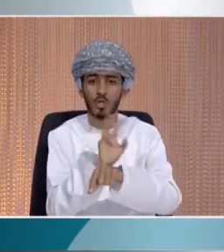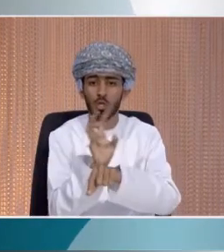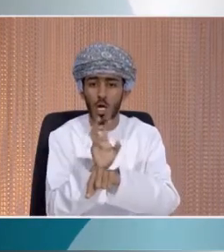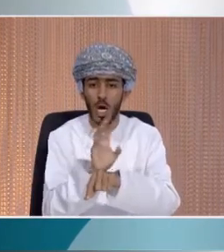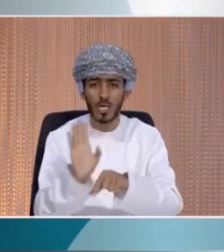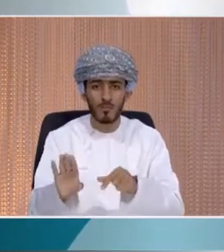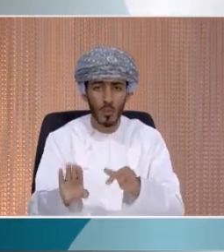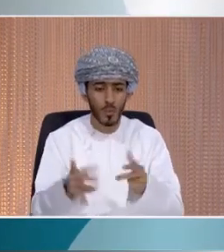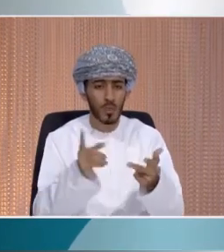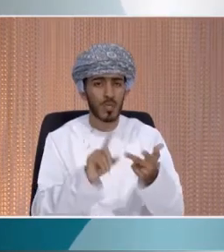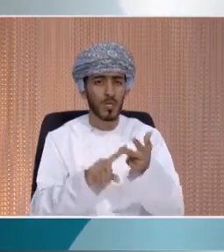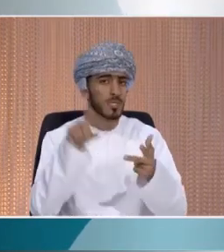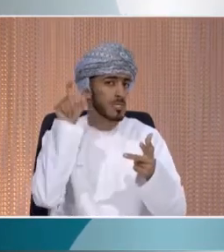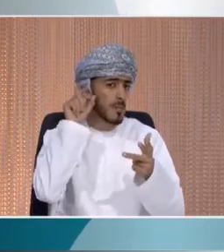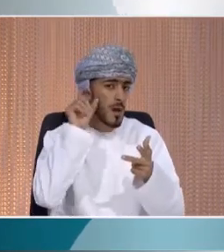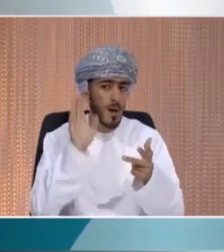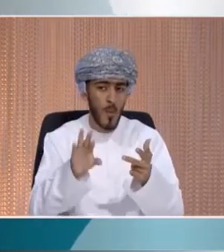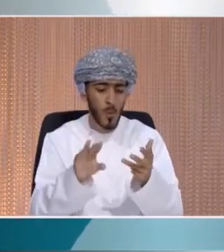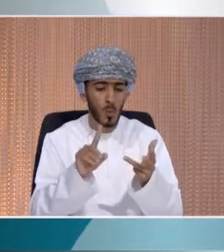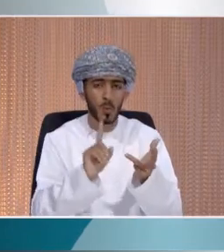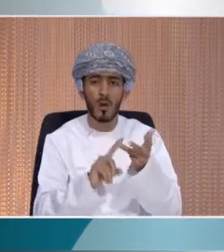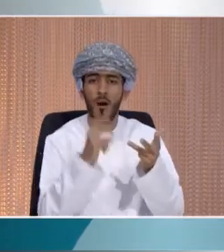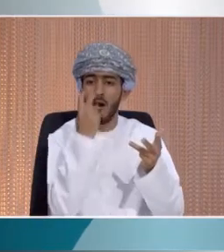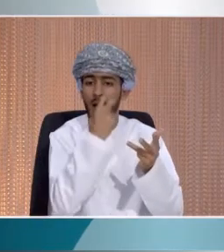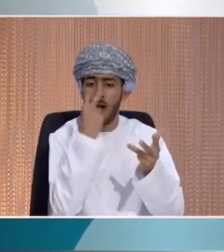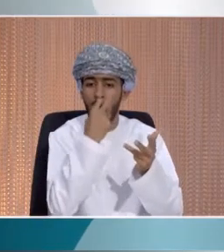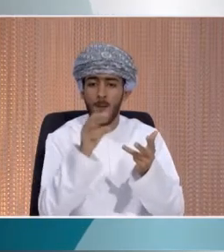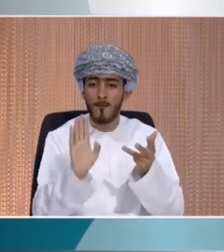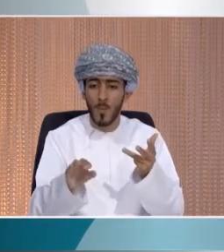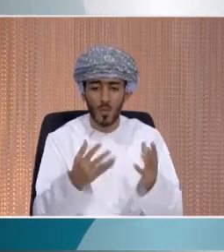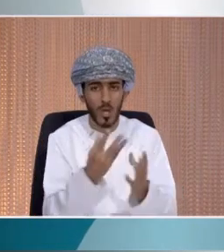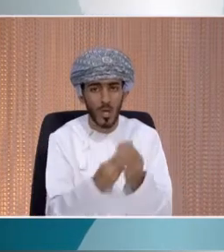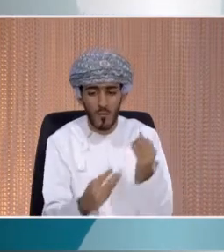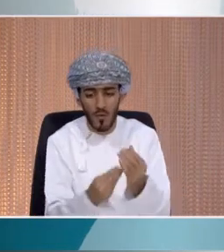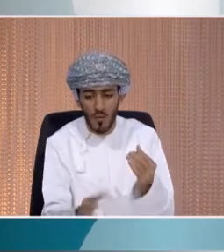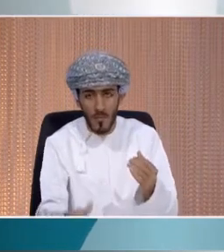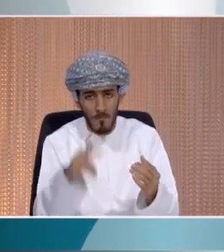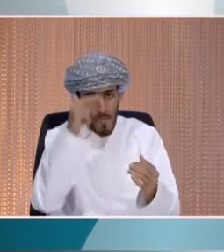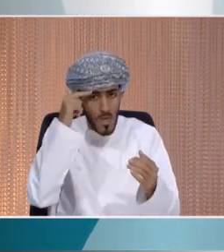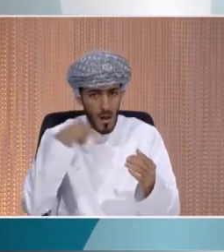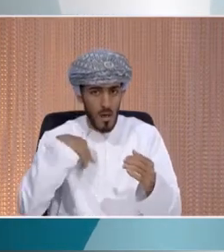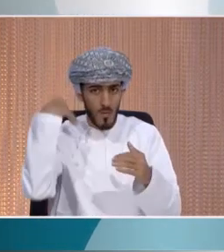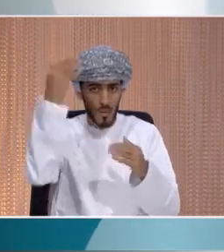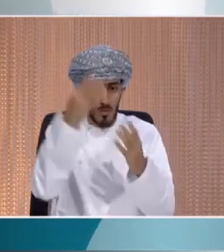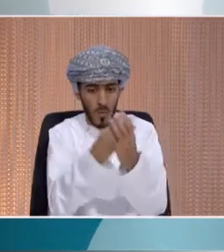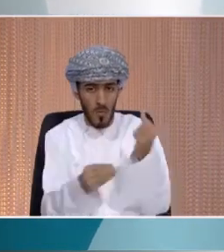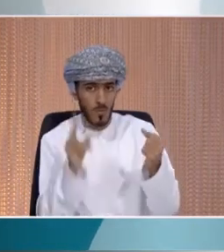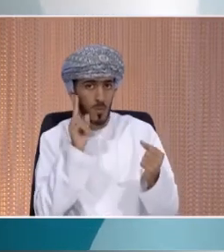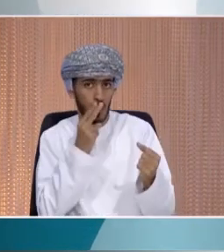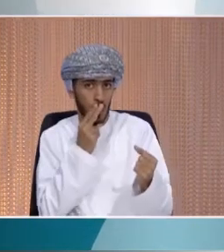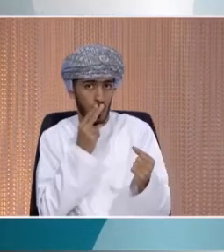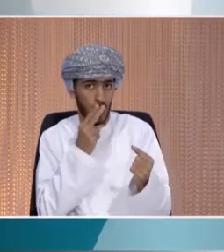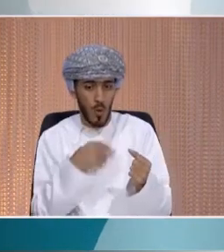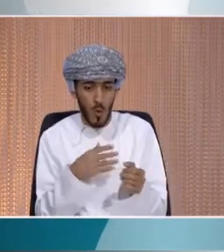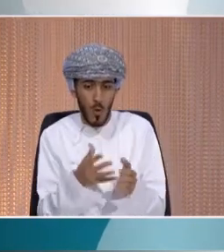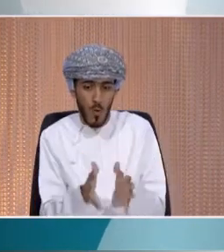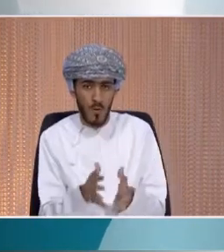والسماعة وكذلك التخاطب والنطق، الجلسات التي يحصل عليها الطفل. فهنالك أمثلة كثيرة من ذوي الإعاقة